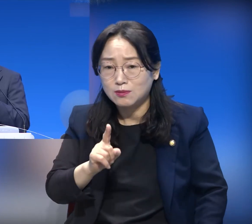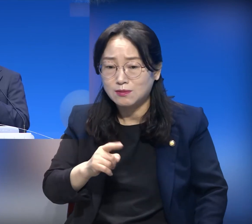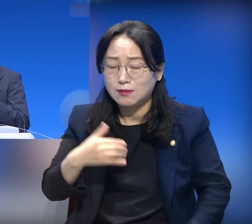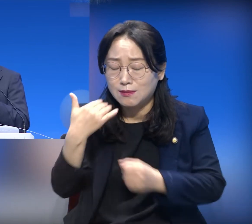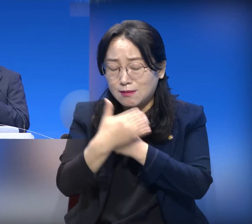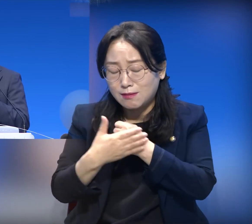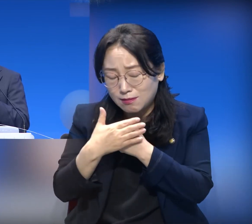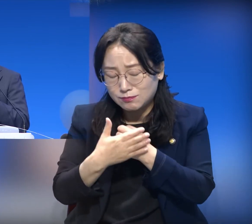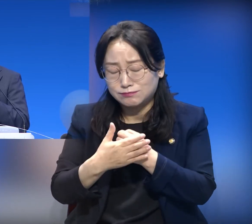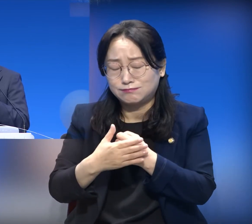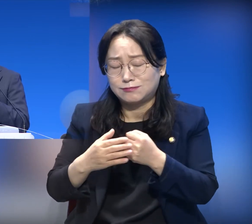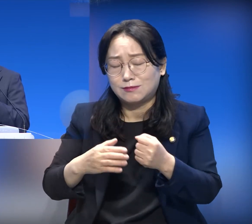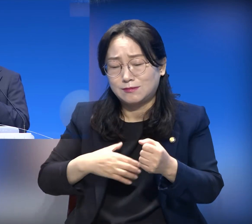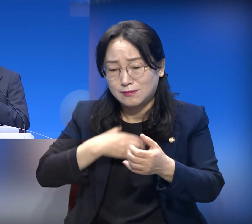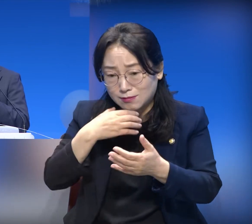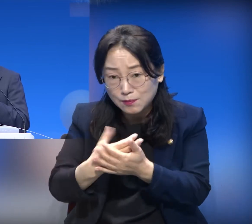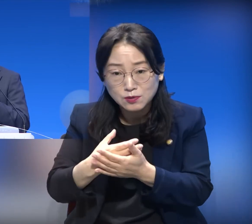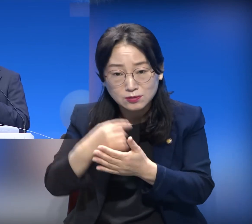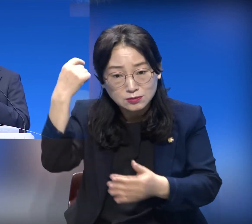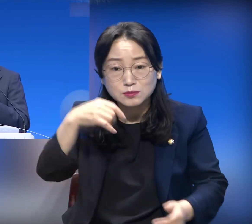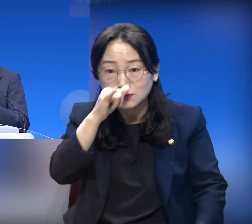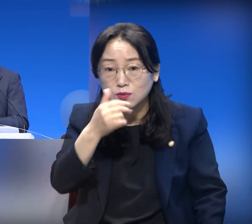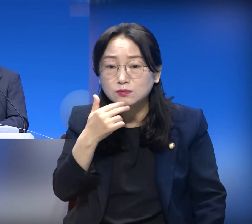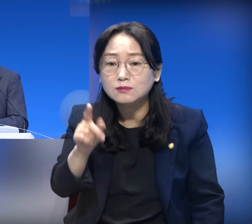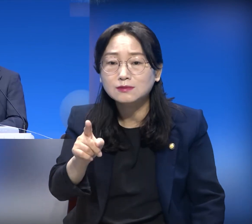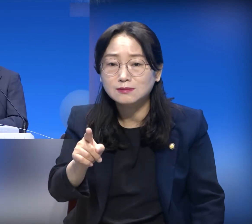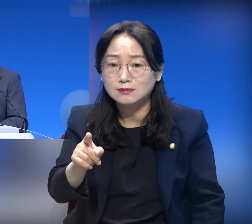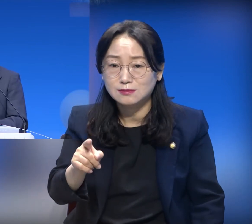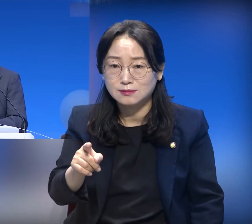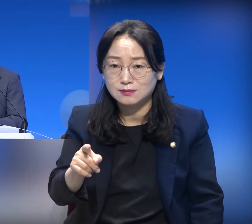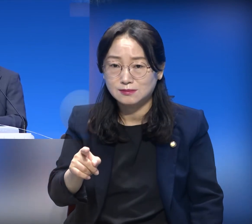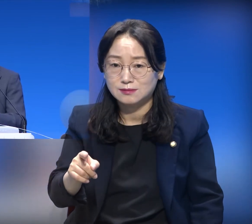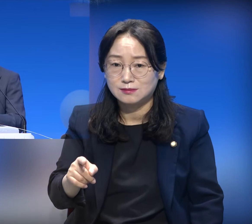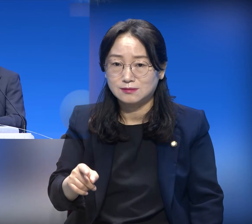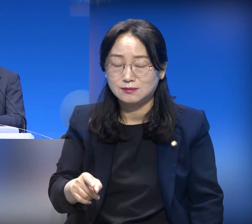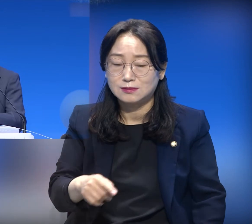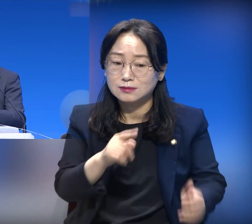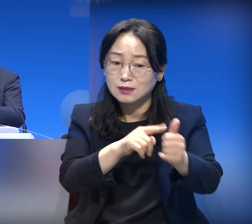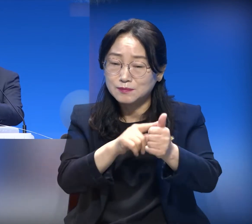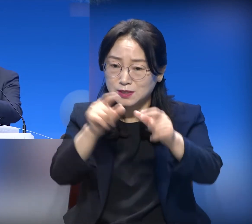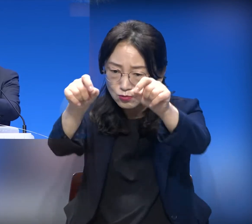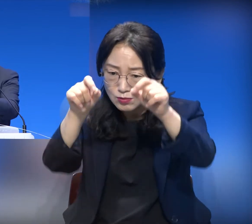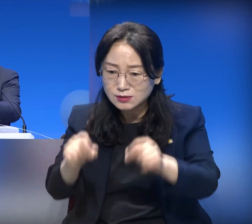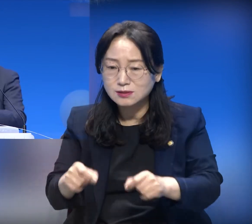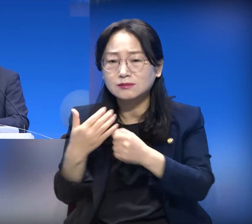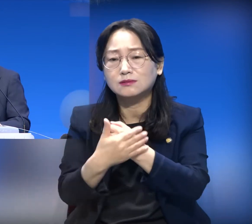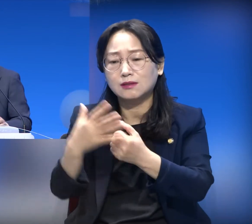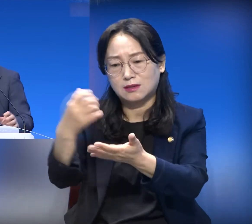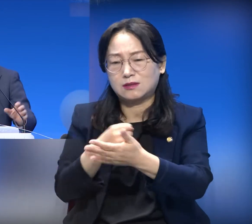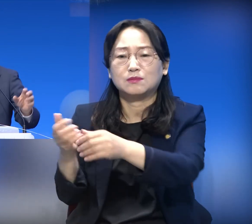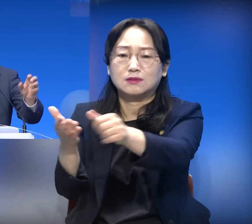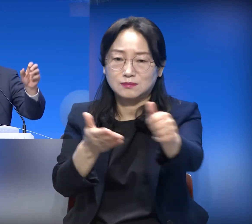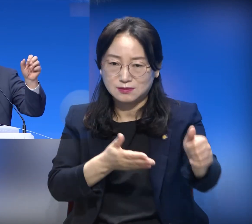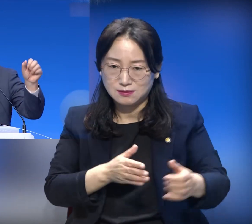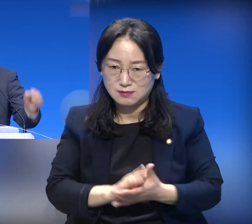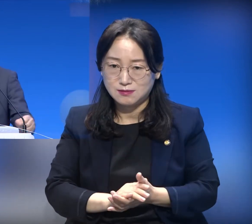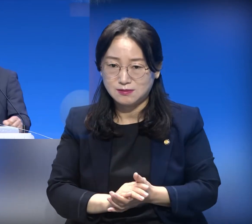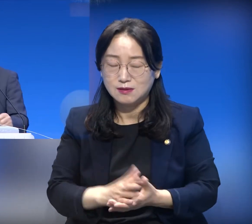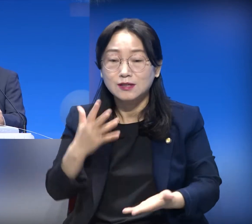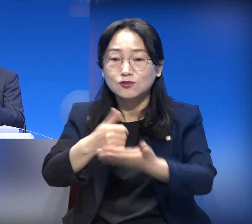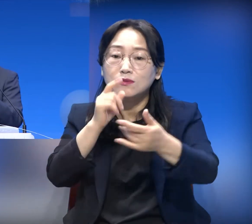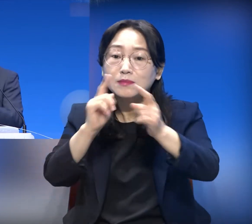전부가 되는 그러한 은혜를 입고 있습니까? 오늘 그 같은 은혜가 여러분 모두에게 임하게 되기를 바랍니다.